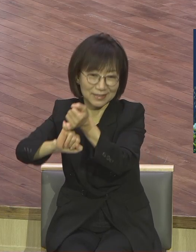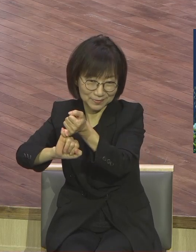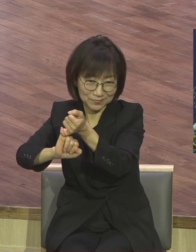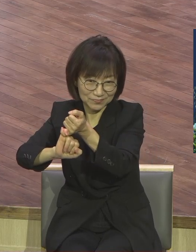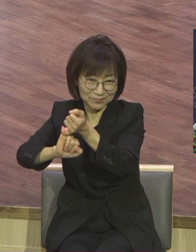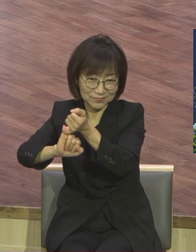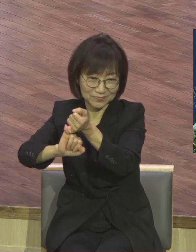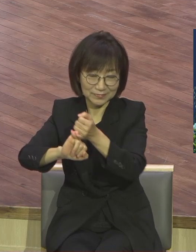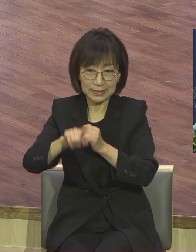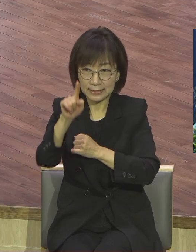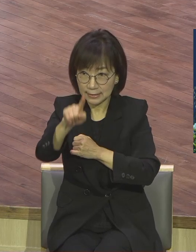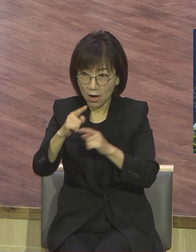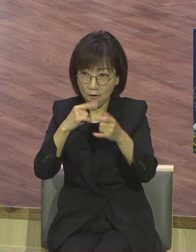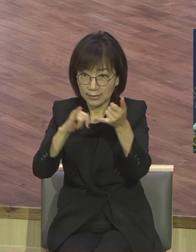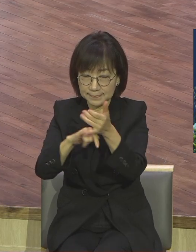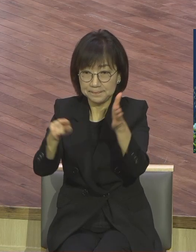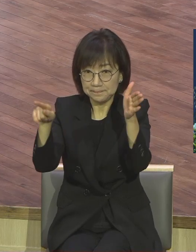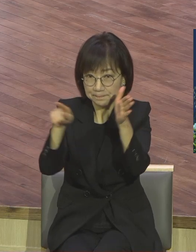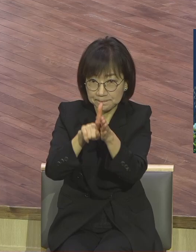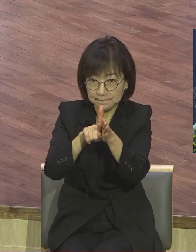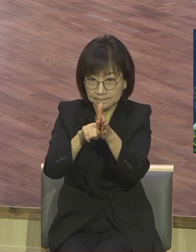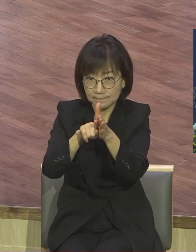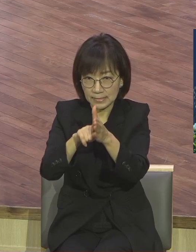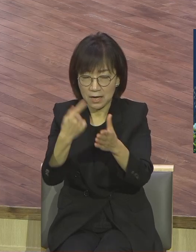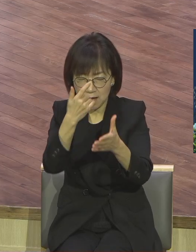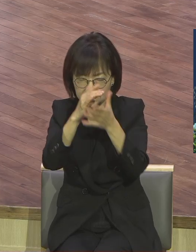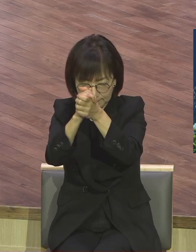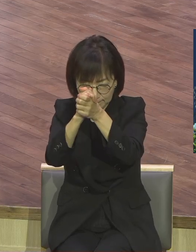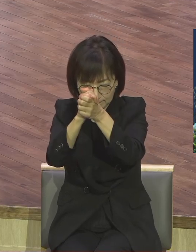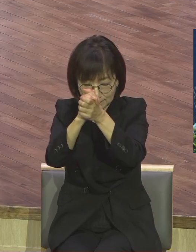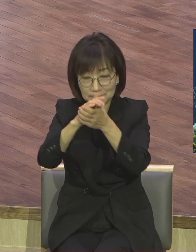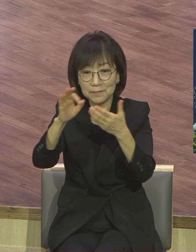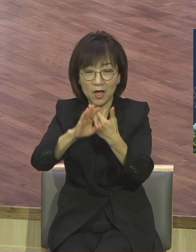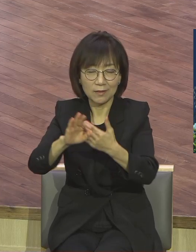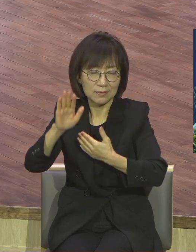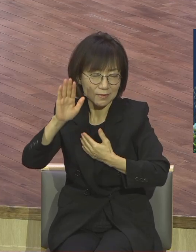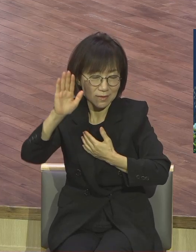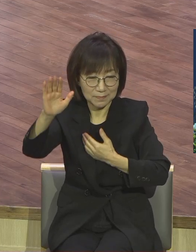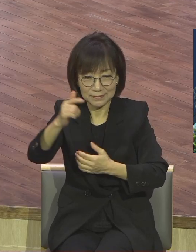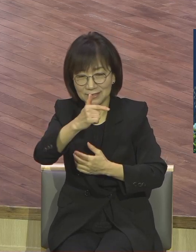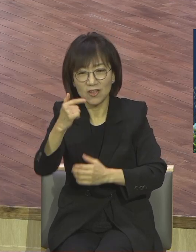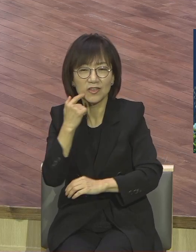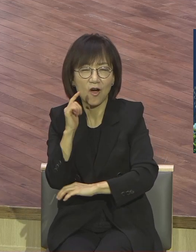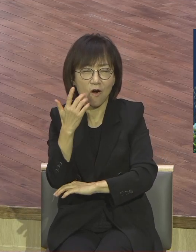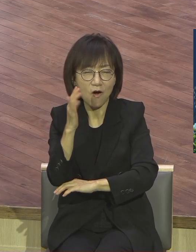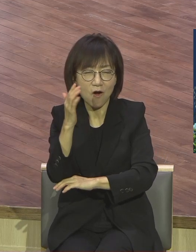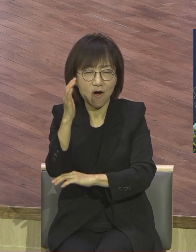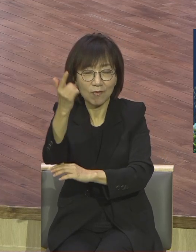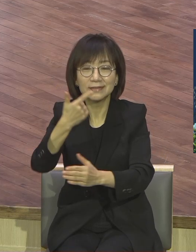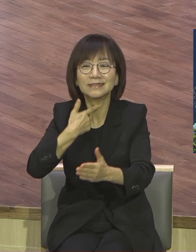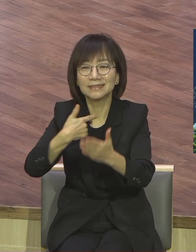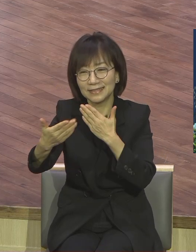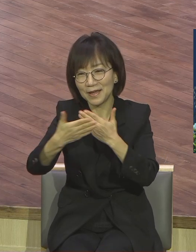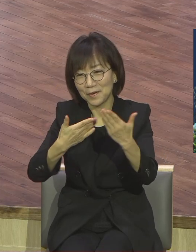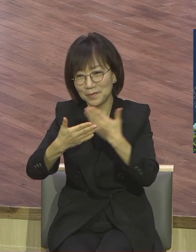믿음에 도전하면 나중 영광을 체험하게 되어 있다라는